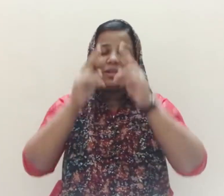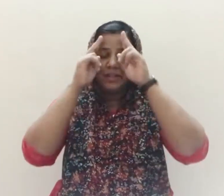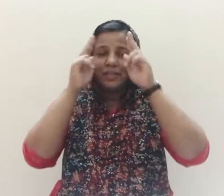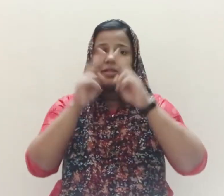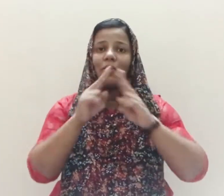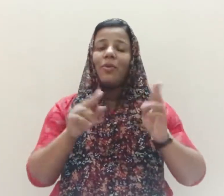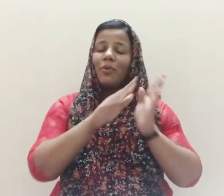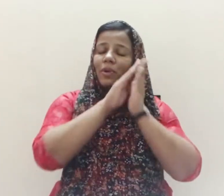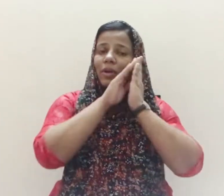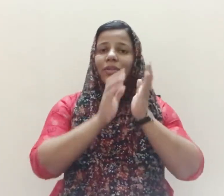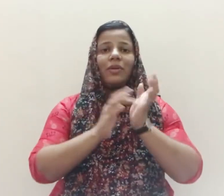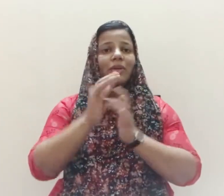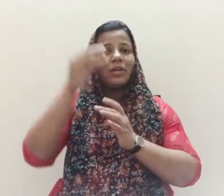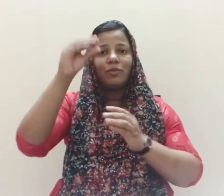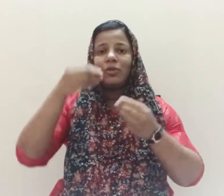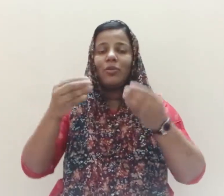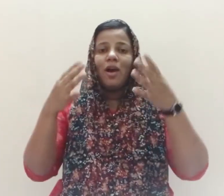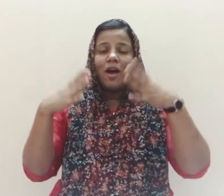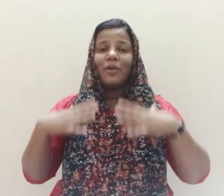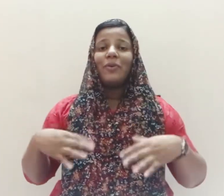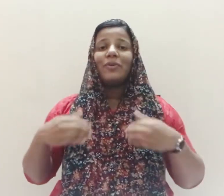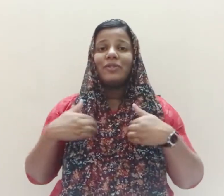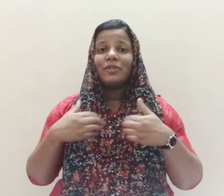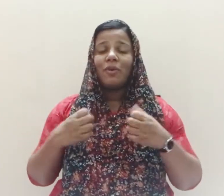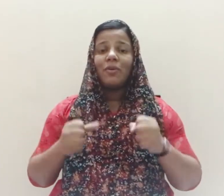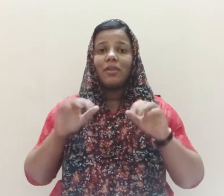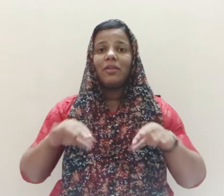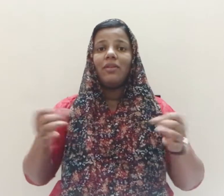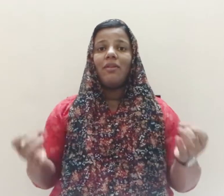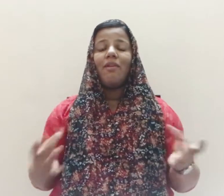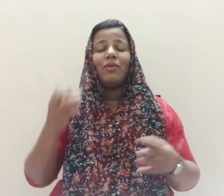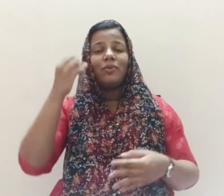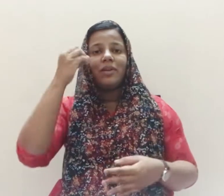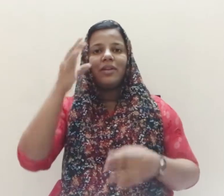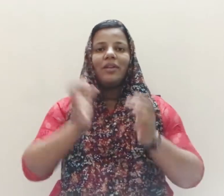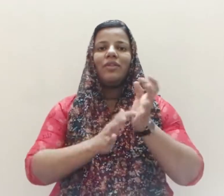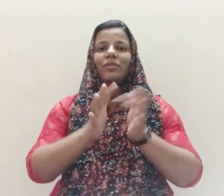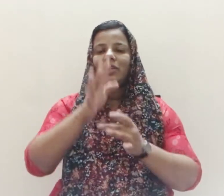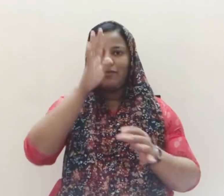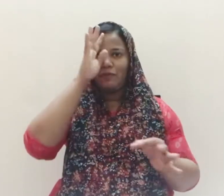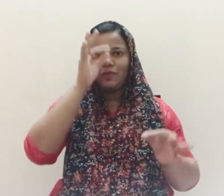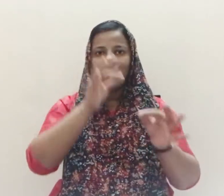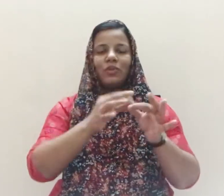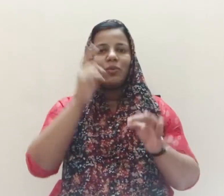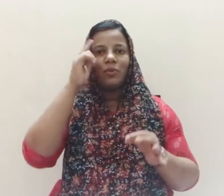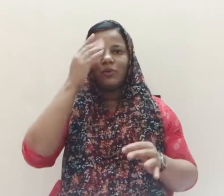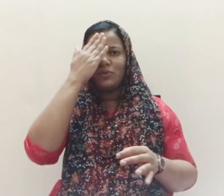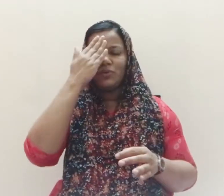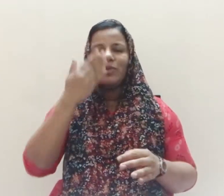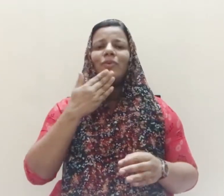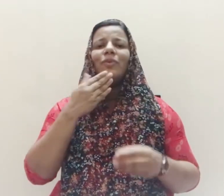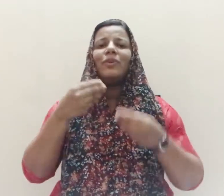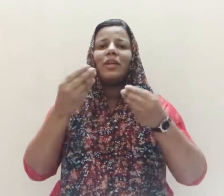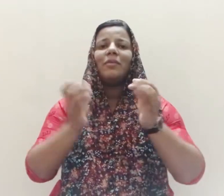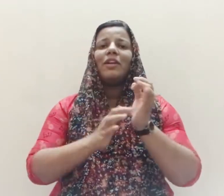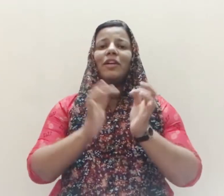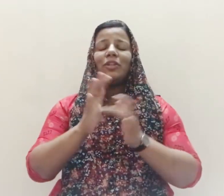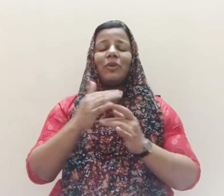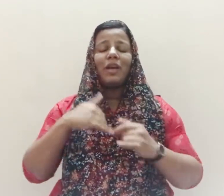തന്നില്ലേ? ആരോഗ്യത്തോടെ, സൗഖ്യത്തോടെ ഈ പ്രഭാതത്തിൽ ഉണർത്തിയ കർത്താവിൻ്റെ വിശ്വസ്തതയോർത്ത് സ്തോത്രം പറഞ്ഞ് പറഞ്ഞ് കർത്താവെ അങ്ങനെ ഉണർത്തിയതിനായിട്ട്